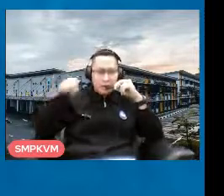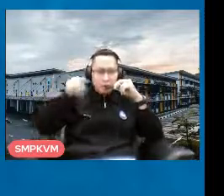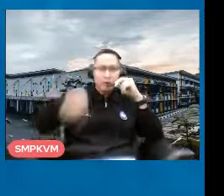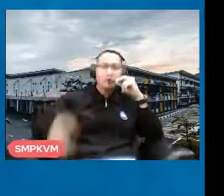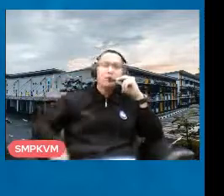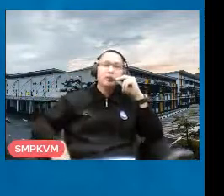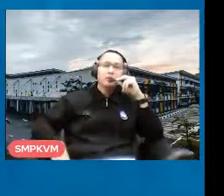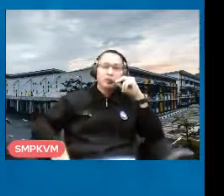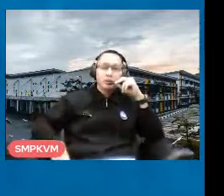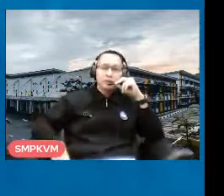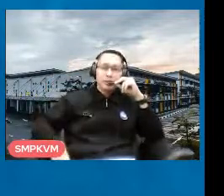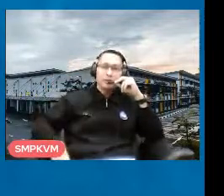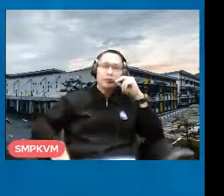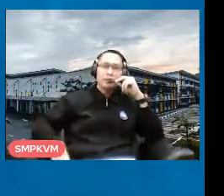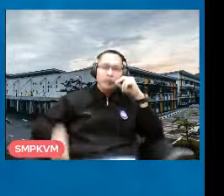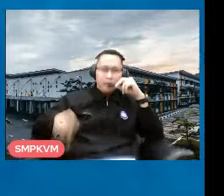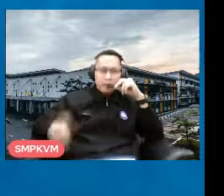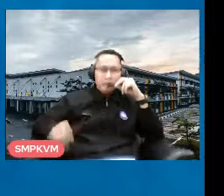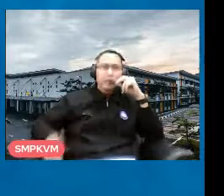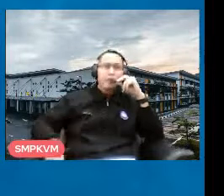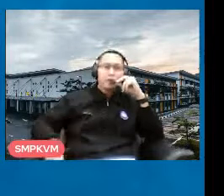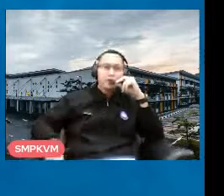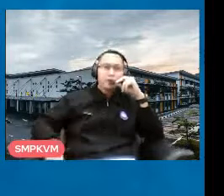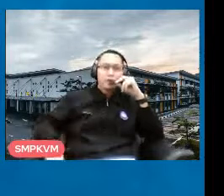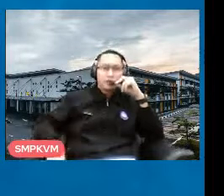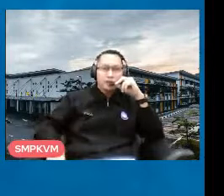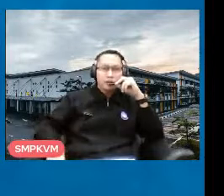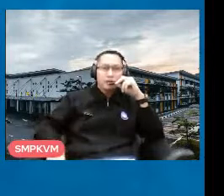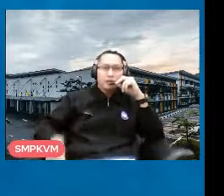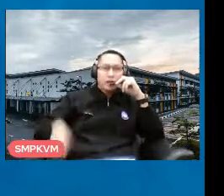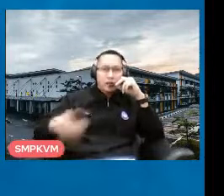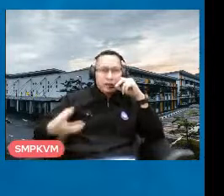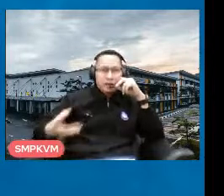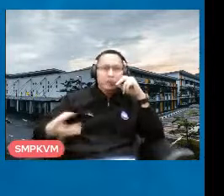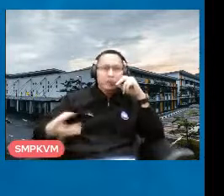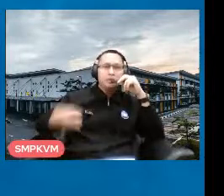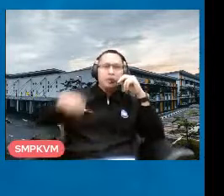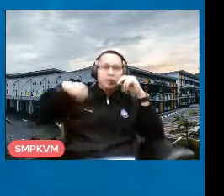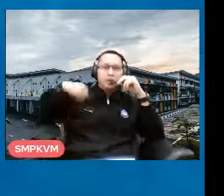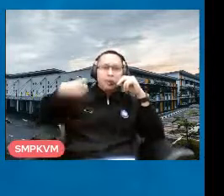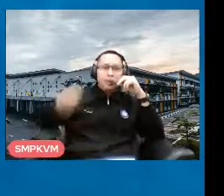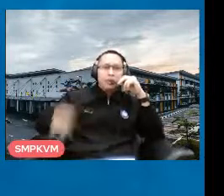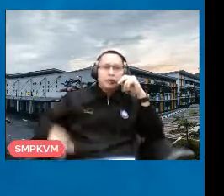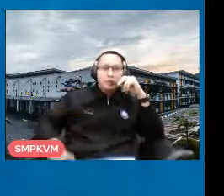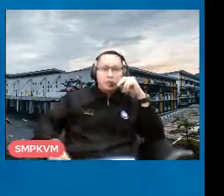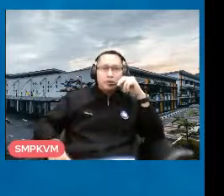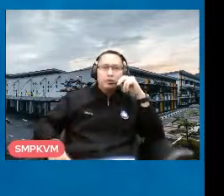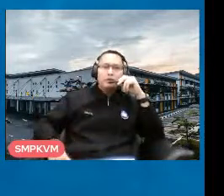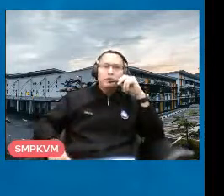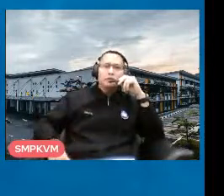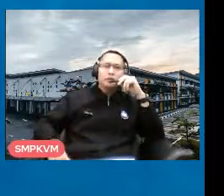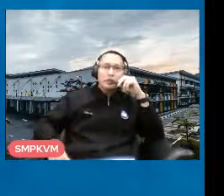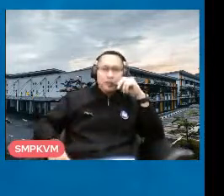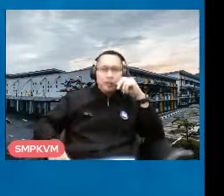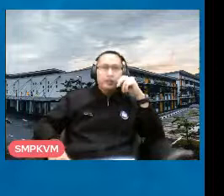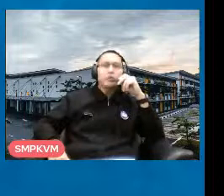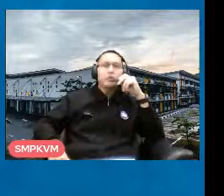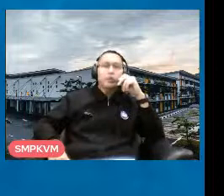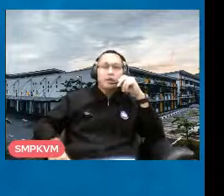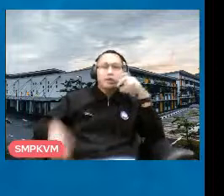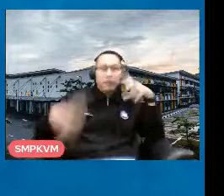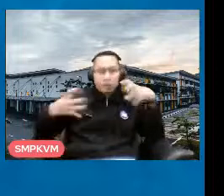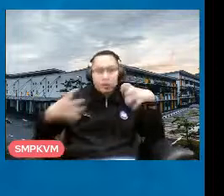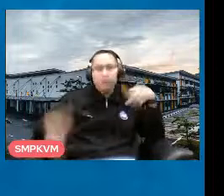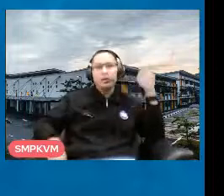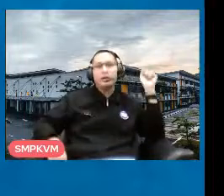kesini kamu yang terpilih jadi pada Warih lagi hubungi saya tuh adalah jago pengambilan kedua adalah dia